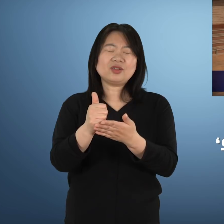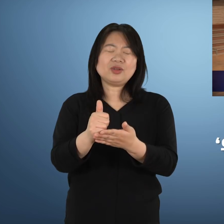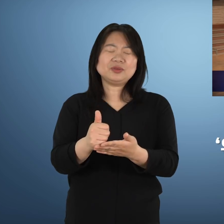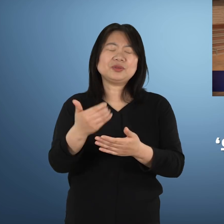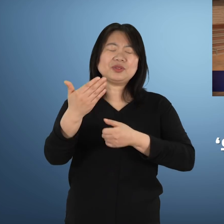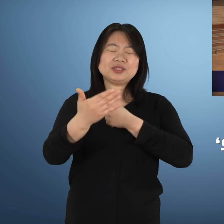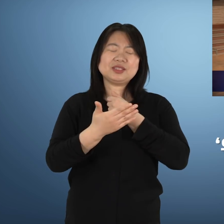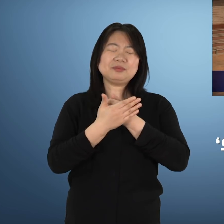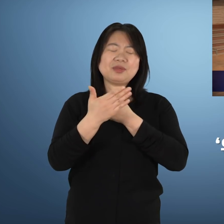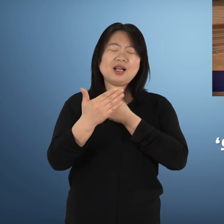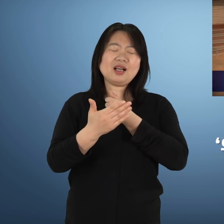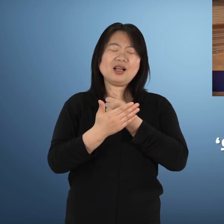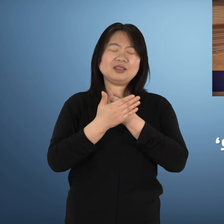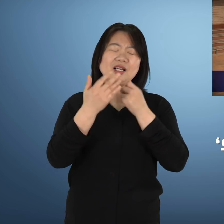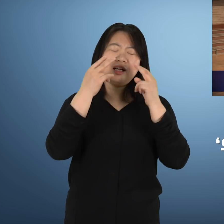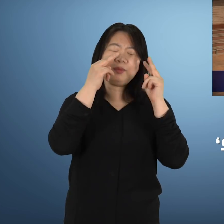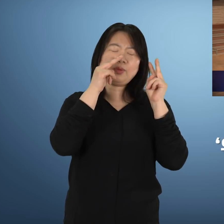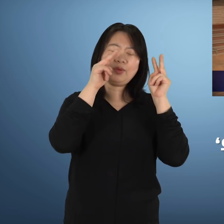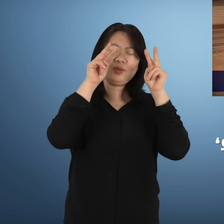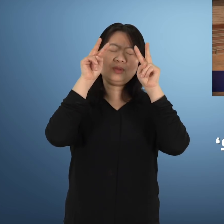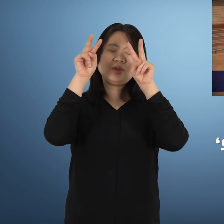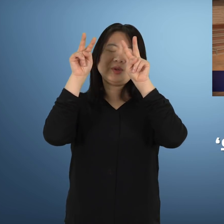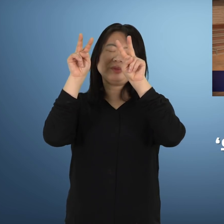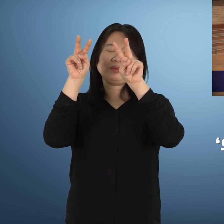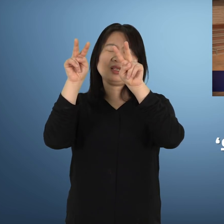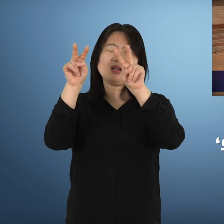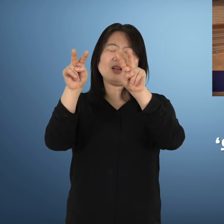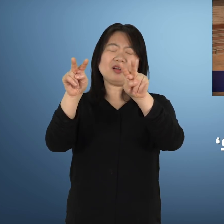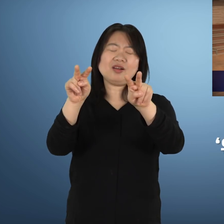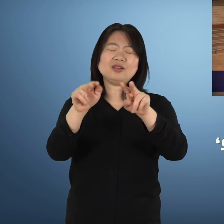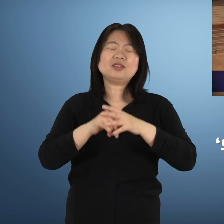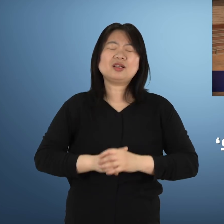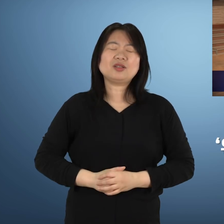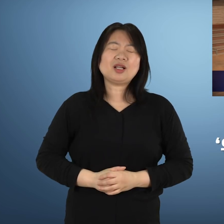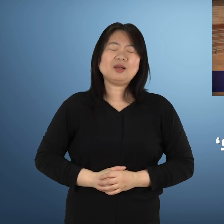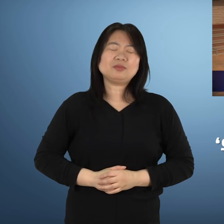주님의 노으심 바라보며